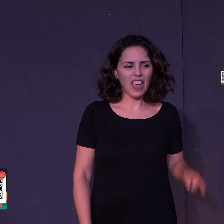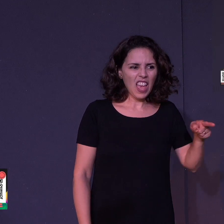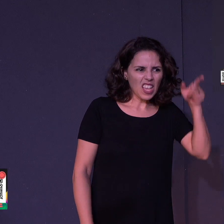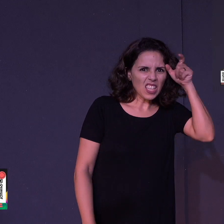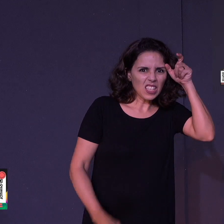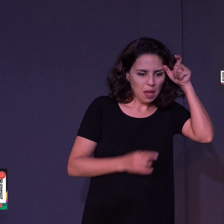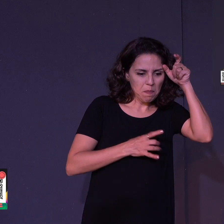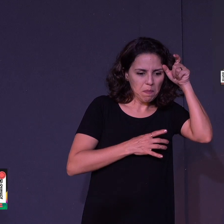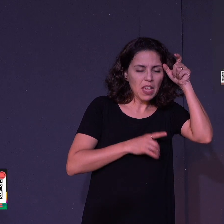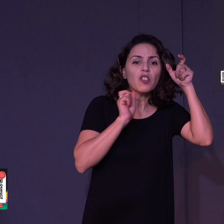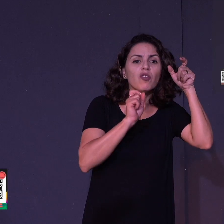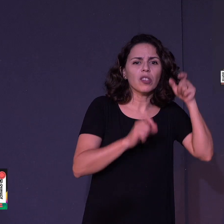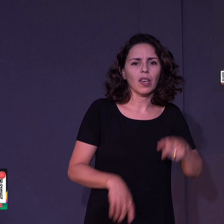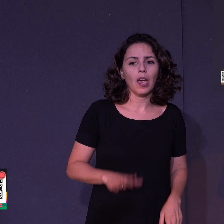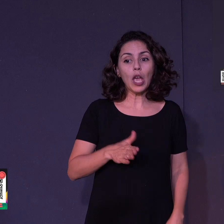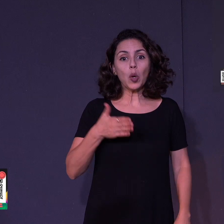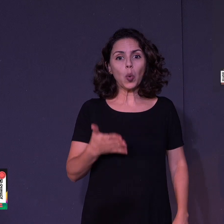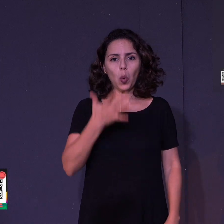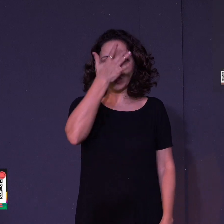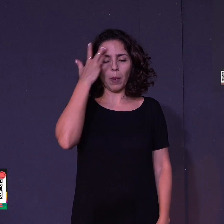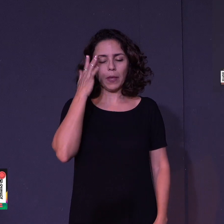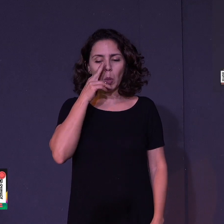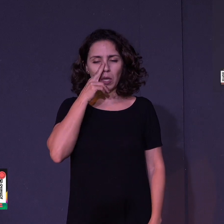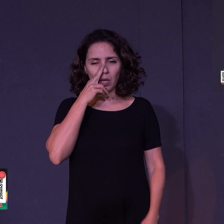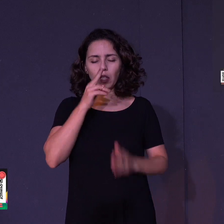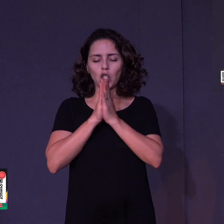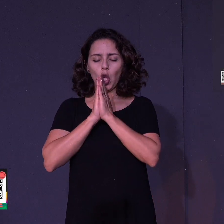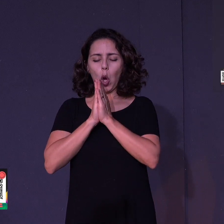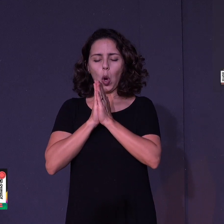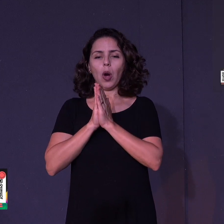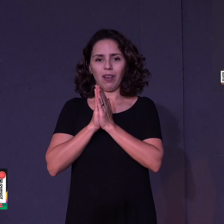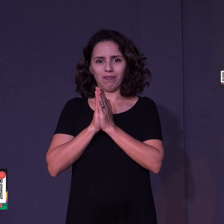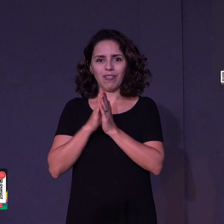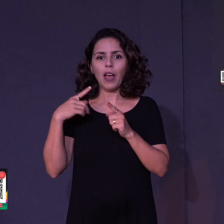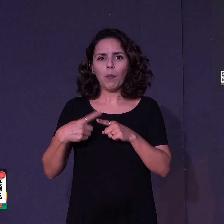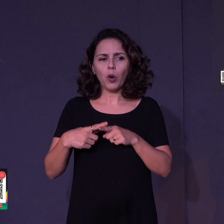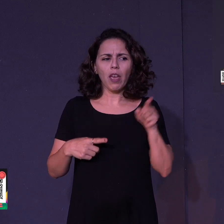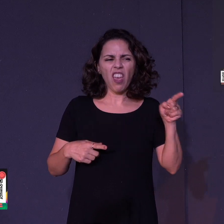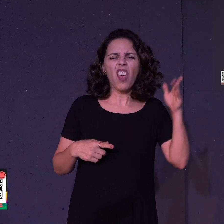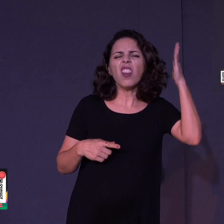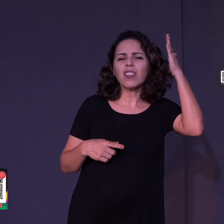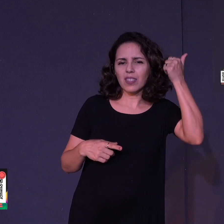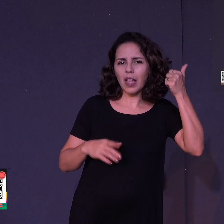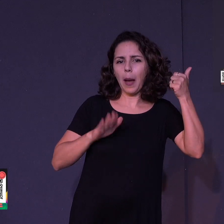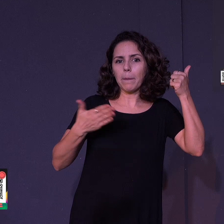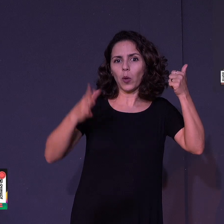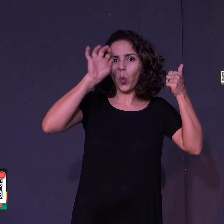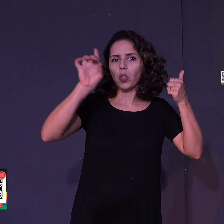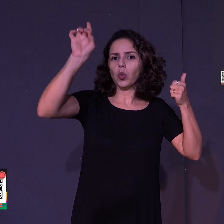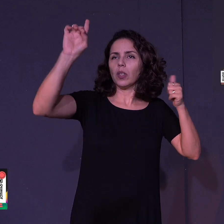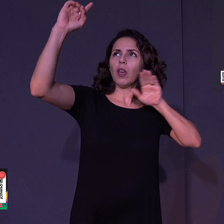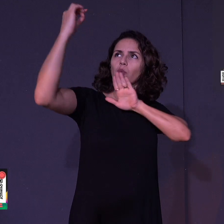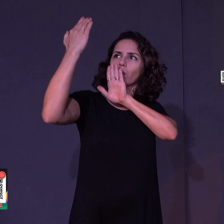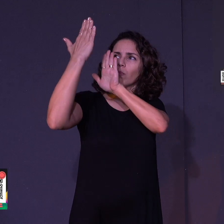sabe o poder da oração. Ele sabe o quanto Deus se volta para um crente, para um homem, para uma mulher de Deus que chora em lágrimas e clama